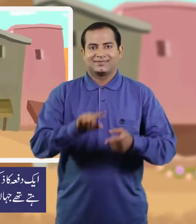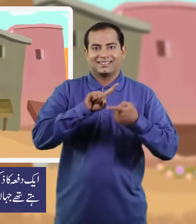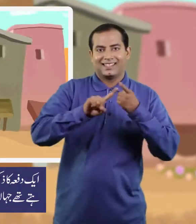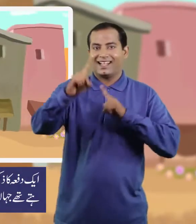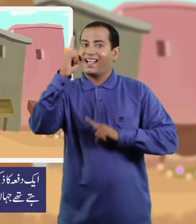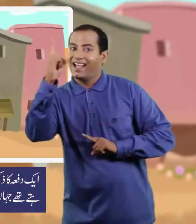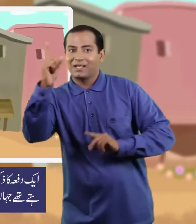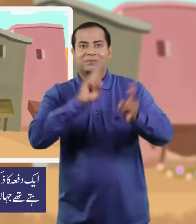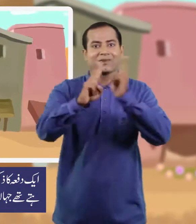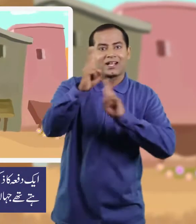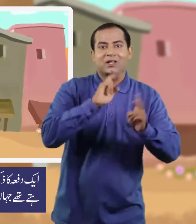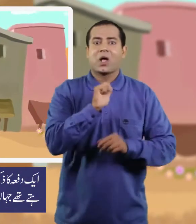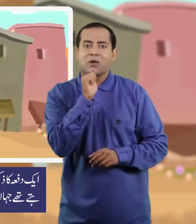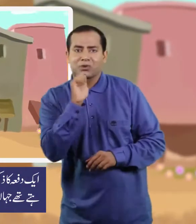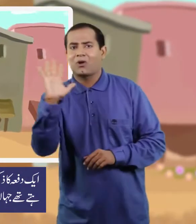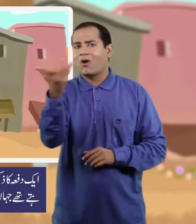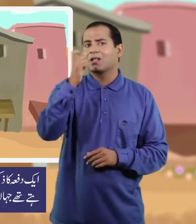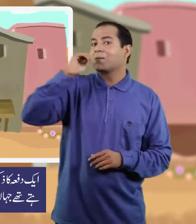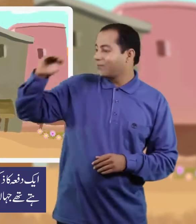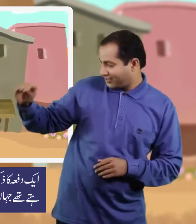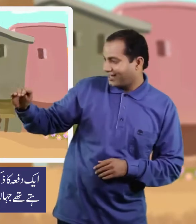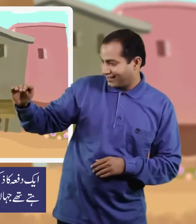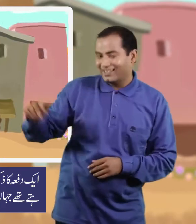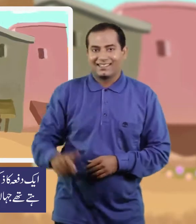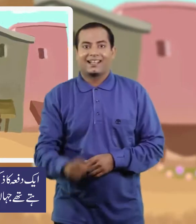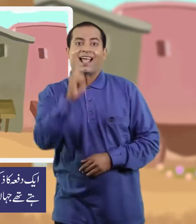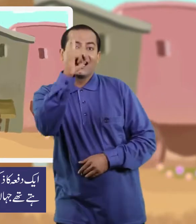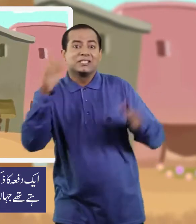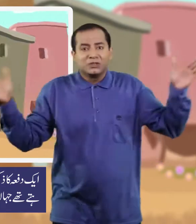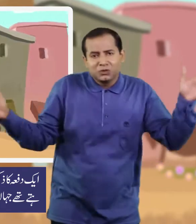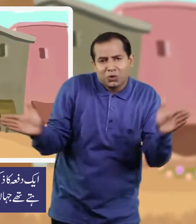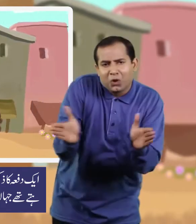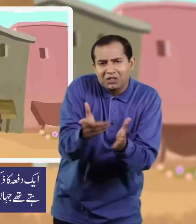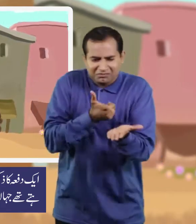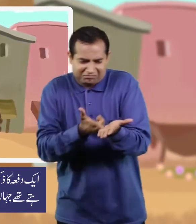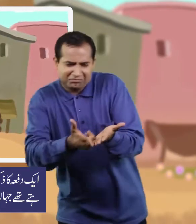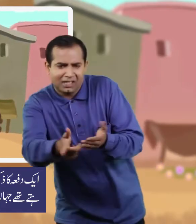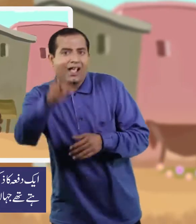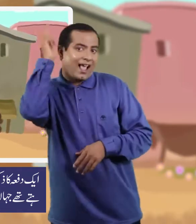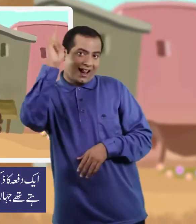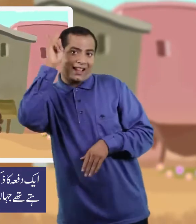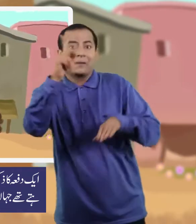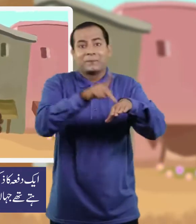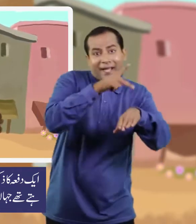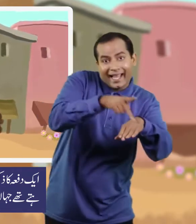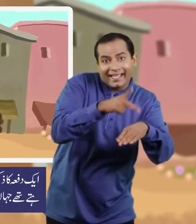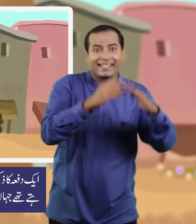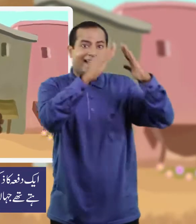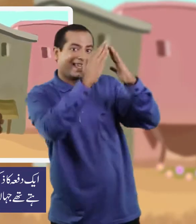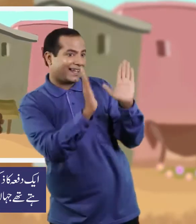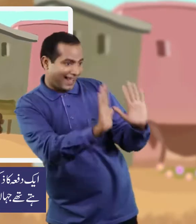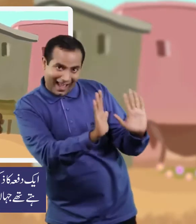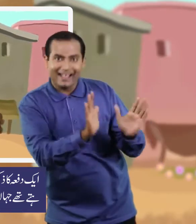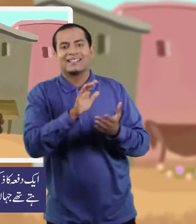एक तफा का सिकर है कि एक बाप और बेटा एक छोटी से गाउ में रहते थे, जहां उन्होंने एक